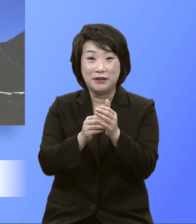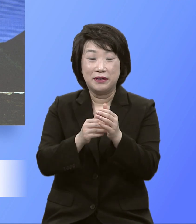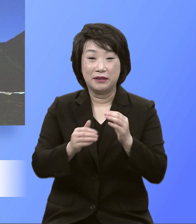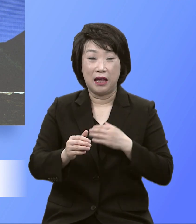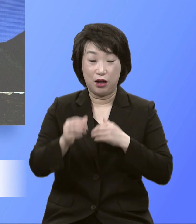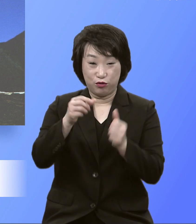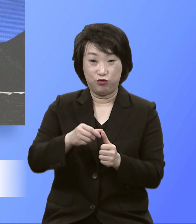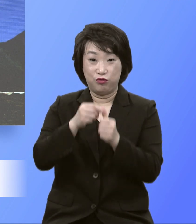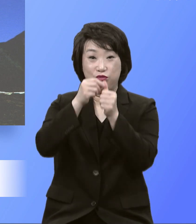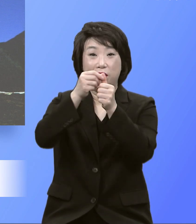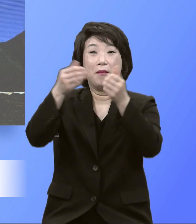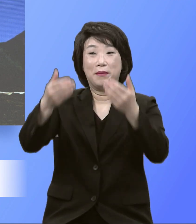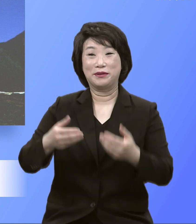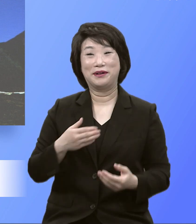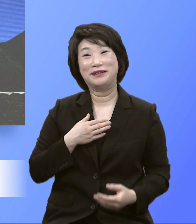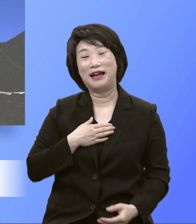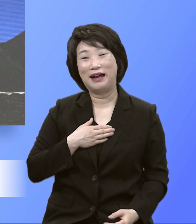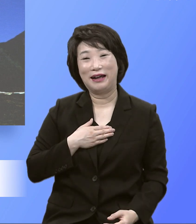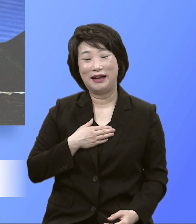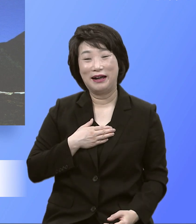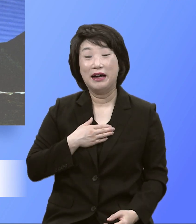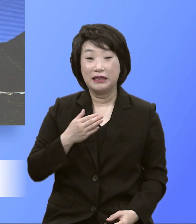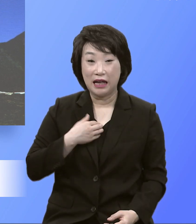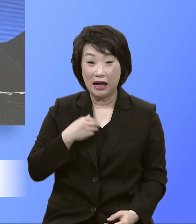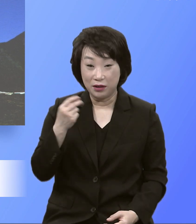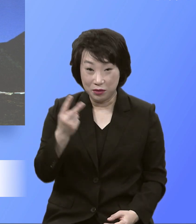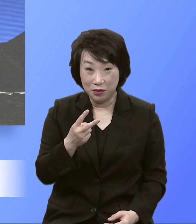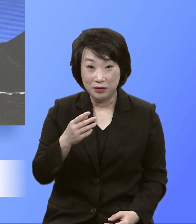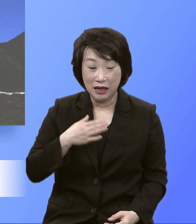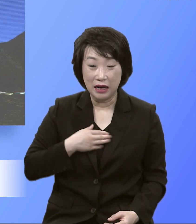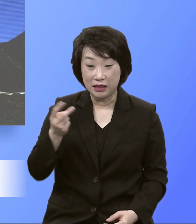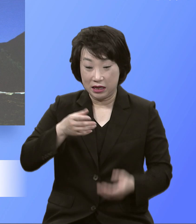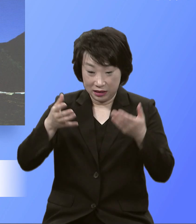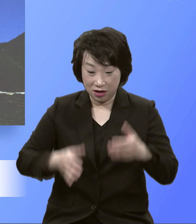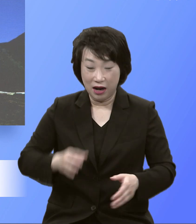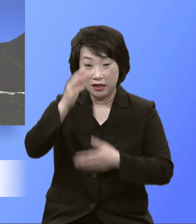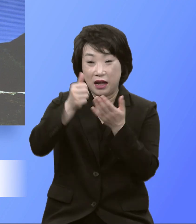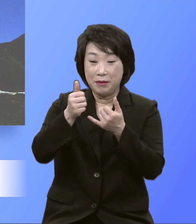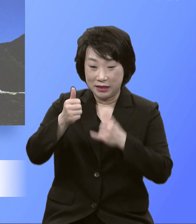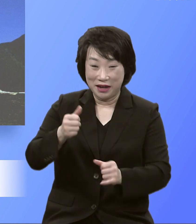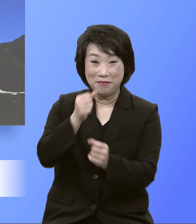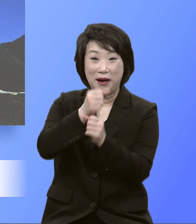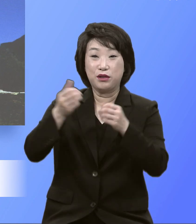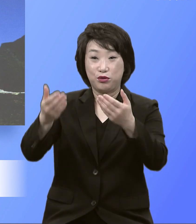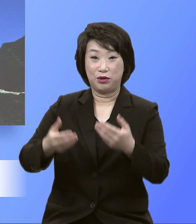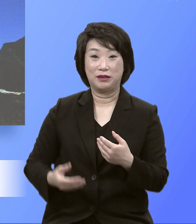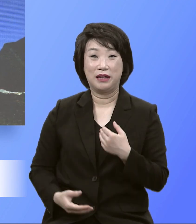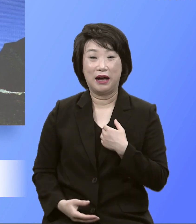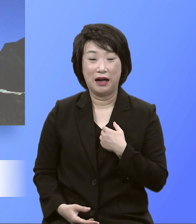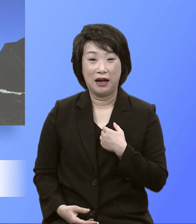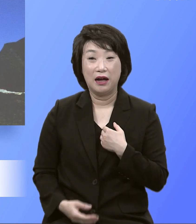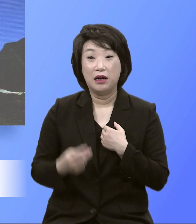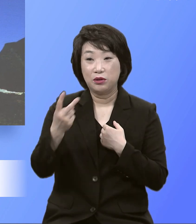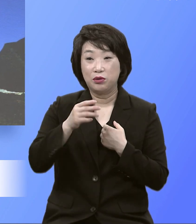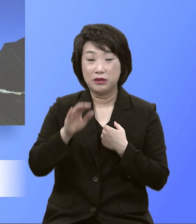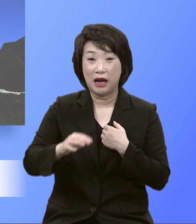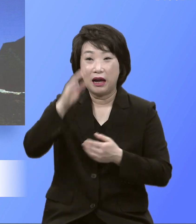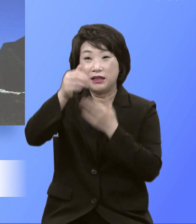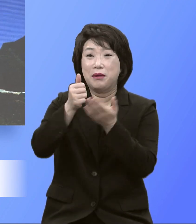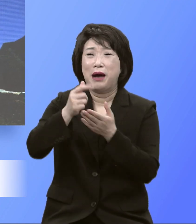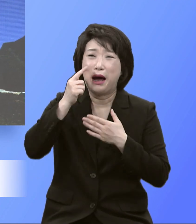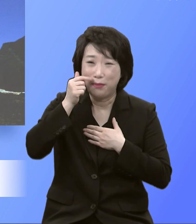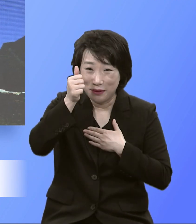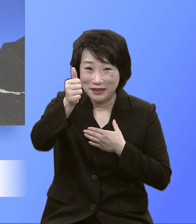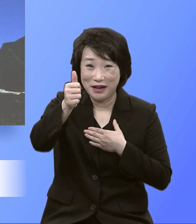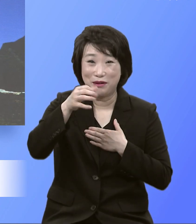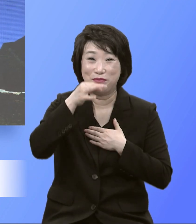내가 구원받게 하는 것, 나를 그리고 거듭나 하나님의 자녀 만드는 것, 그리고 하나님을